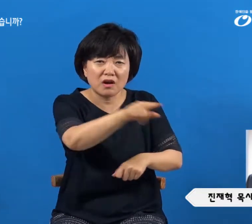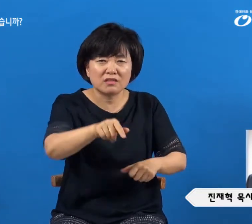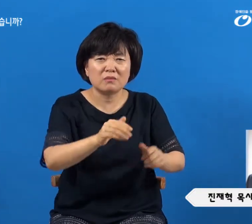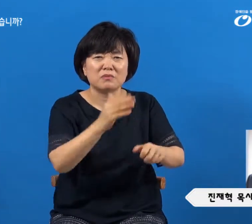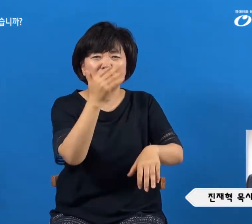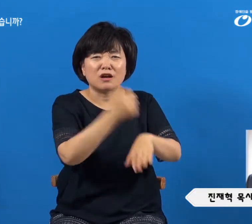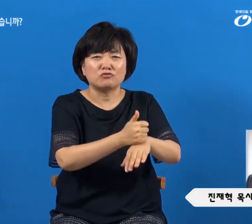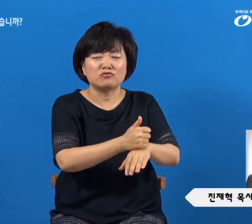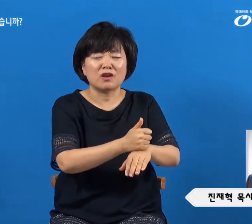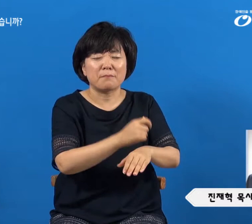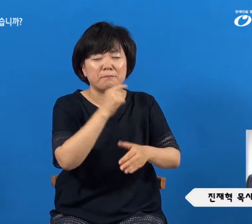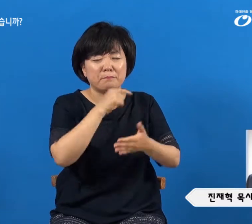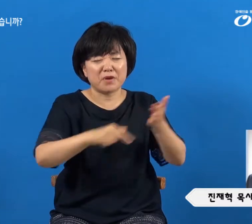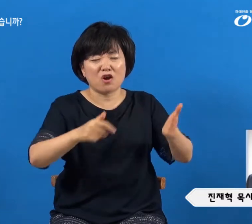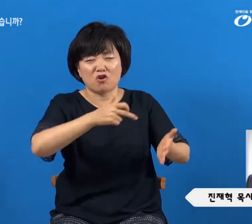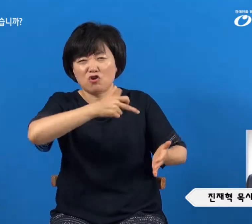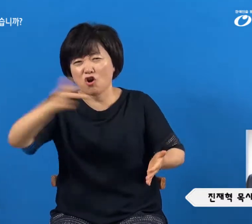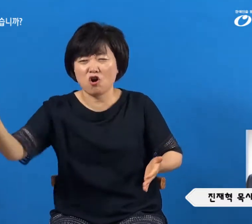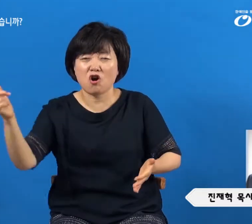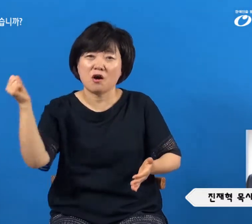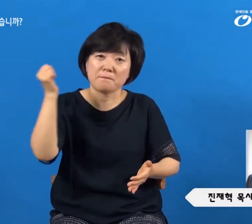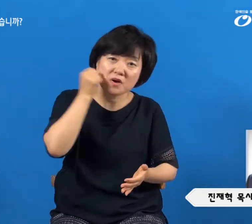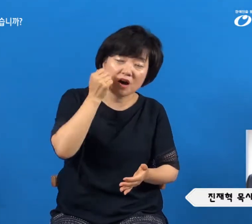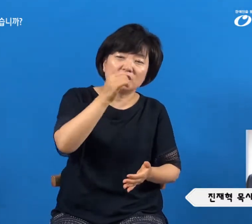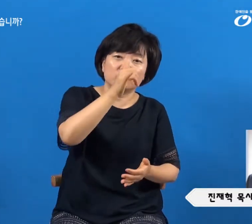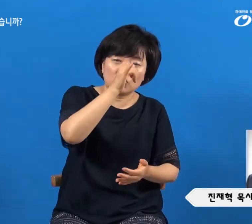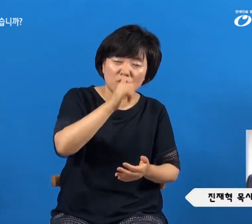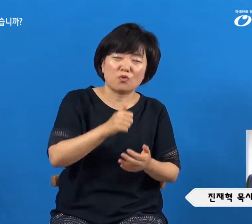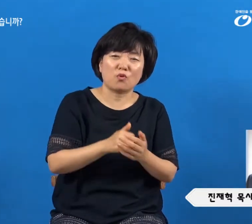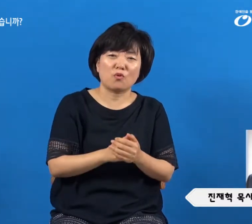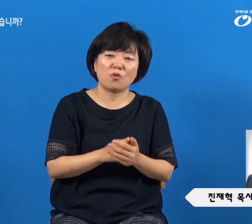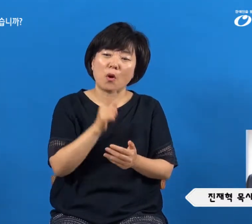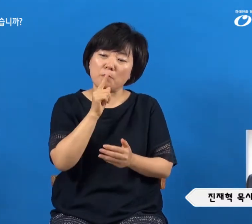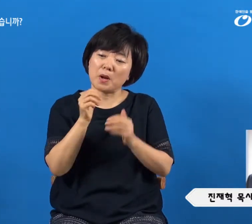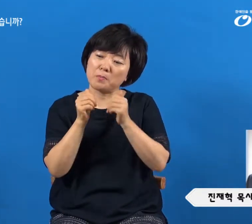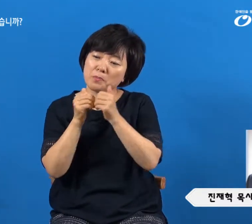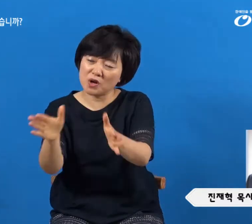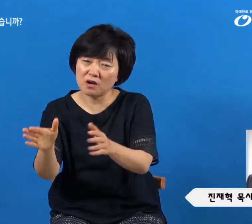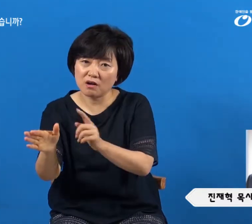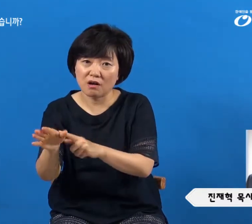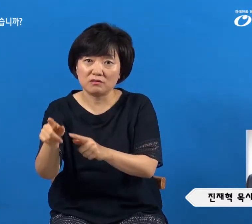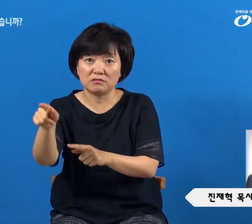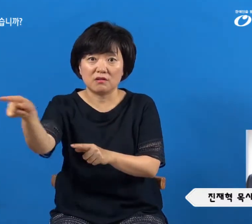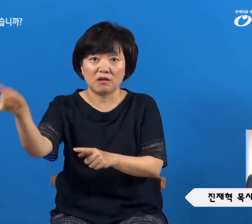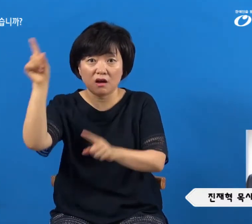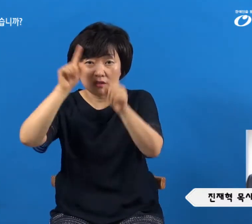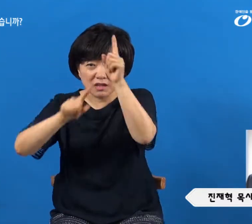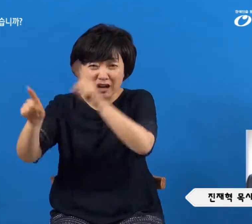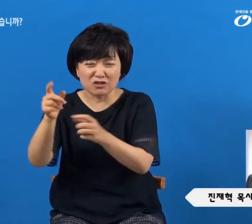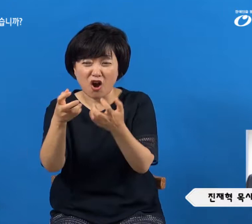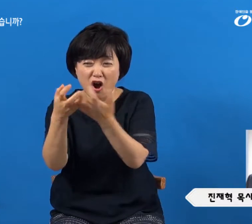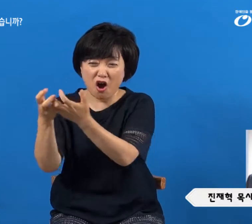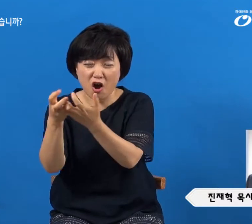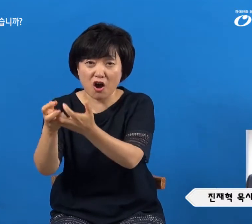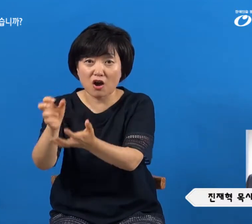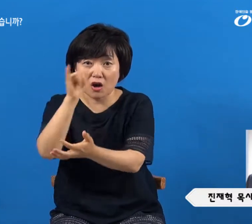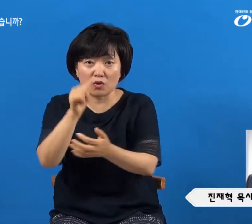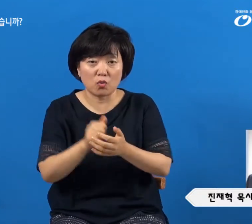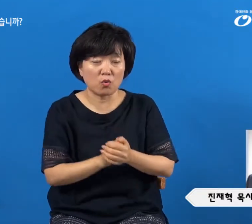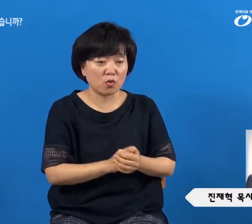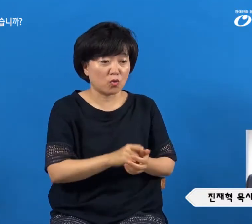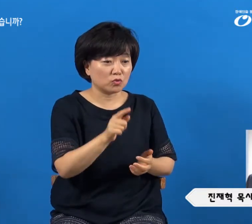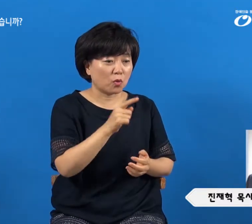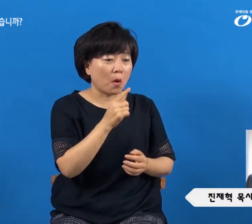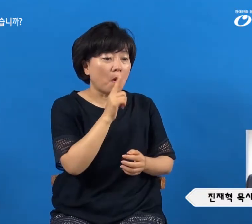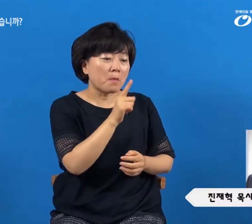말 한마디가 우리의 마음을 꽁꽁 얼어붙게 할 수도 있고 말 한마디가 얼어붙은 우리의 마음을